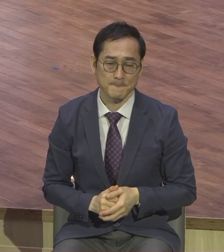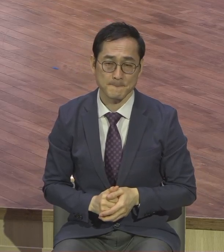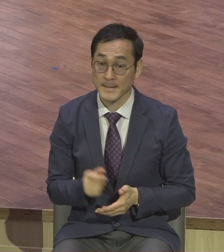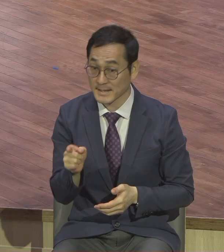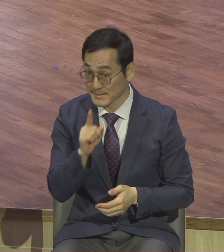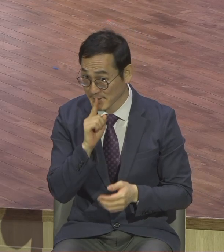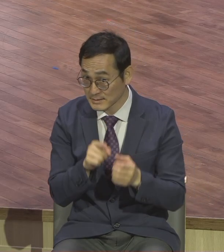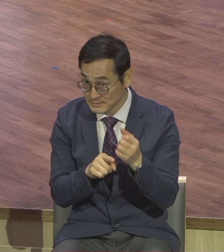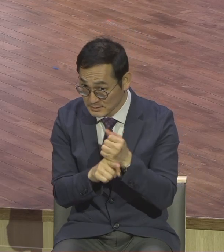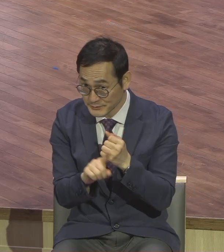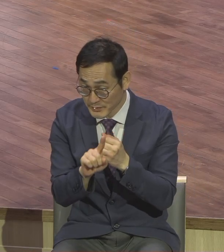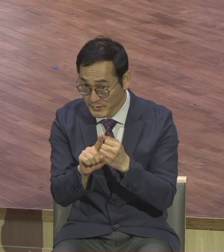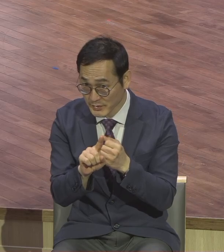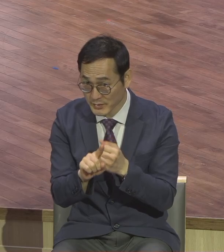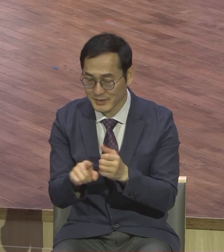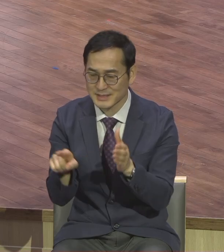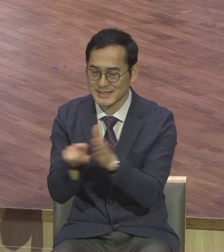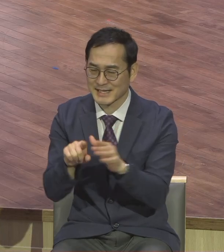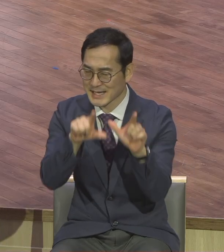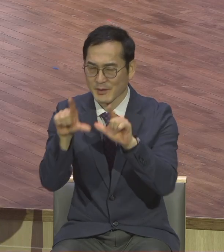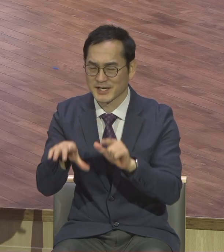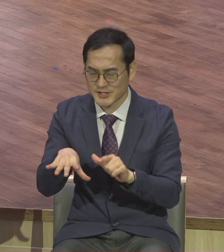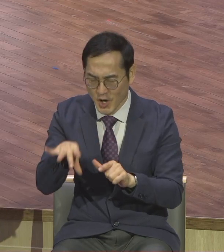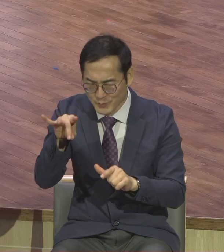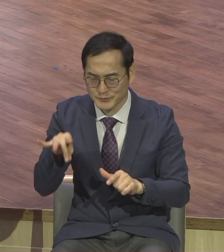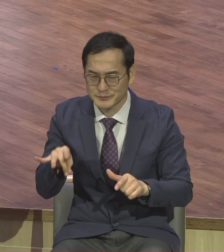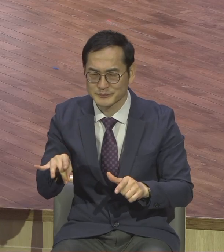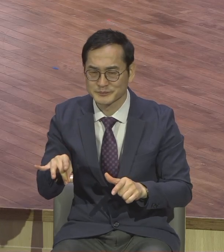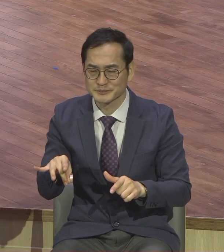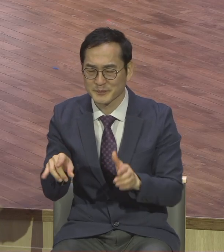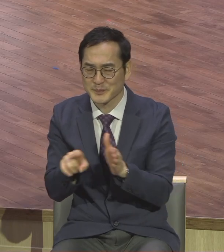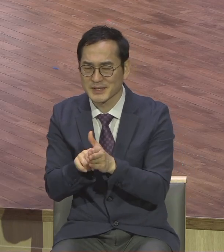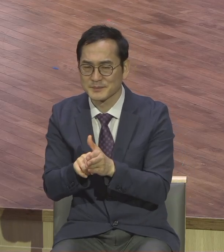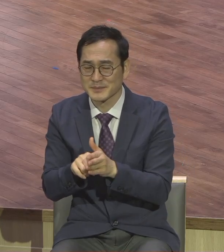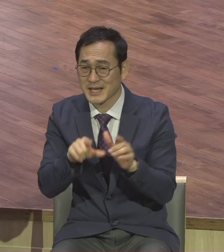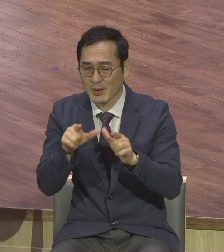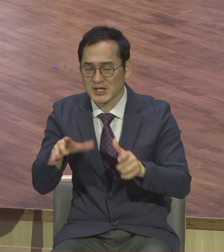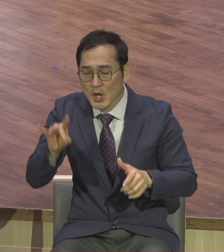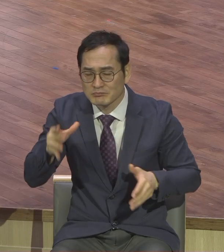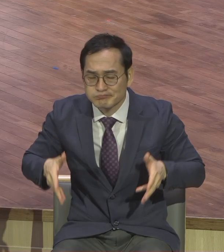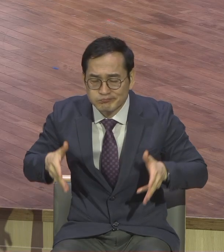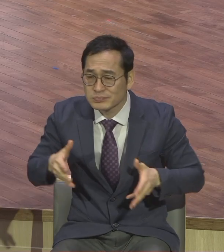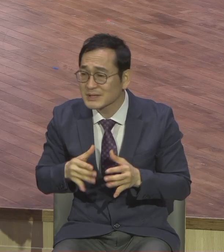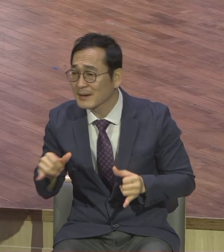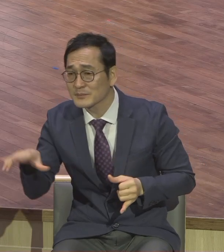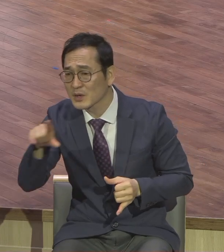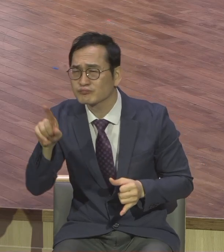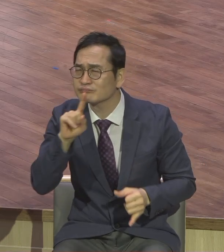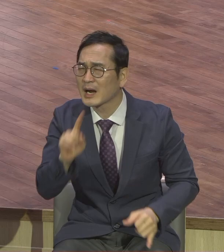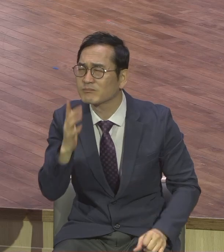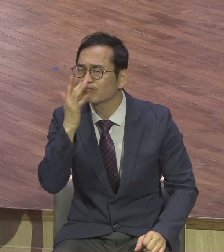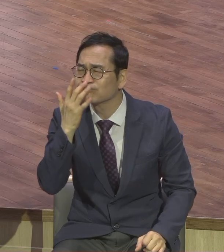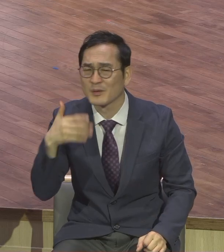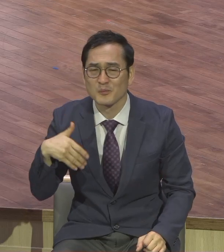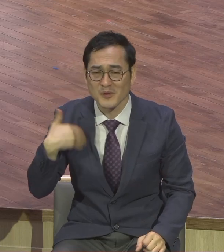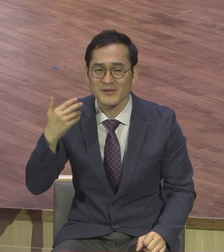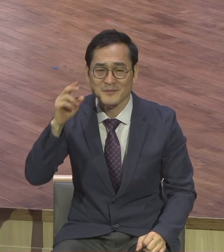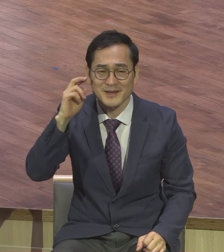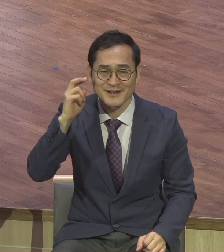말은 신앙생활을 처음 하는 새신자들은 오늘 이 말이 참 이해 안 될 겁니다. 이게 뭔 말이요?